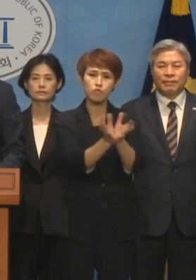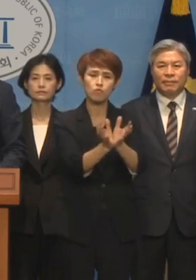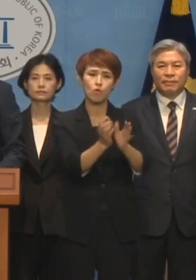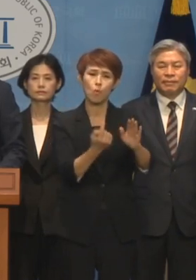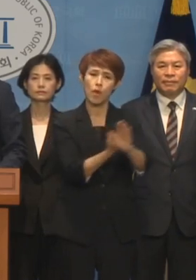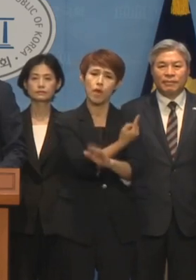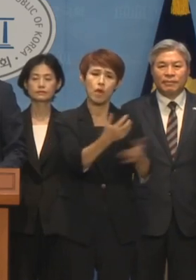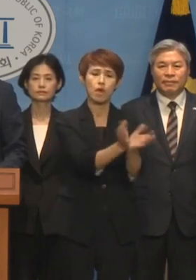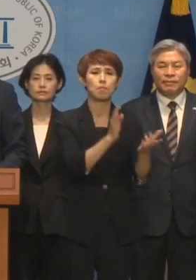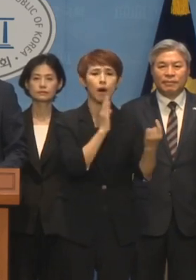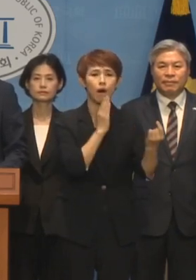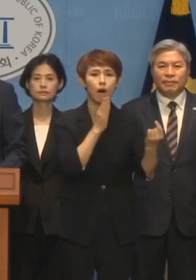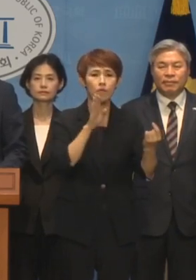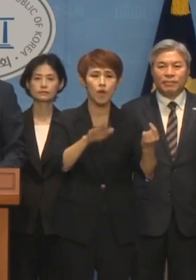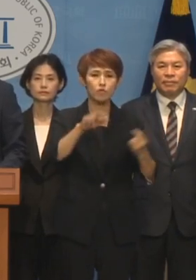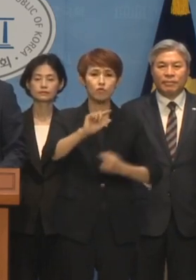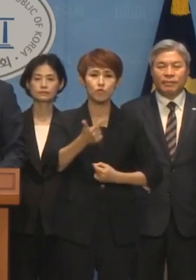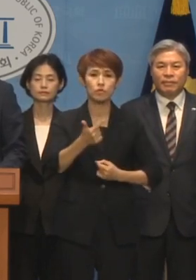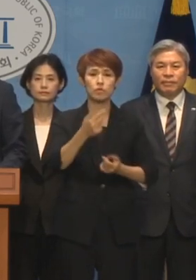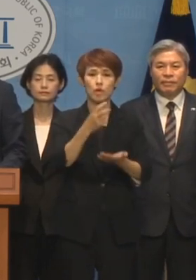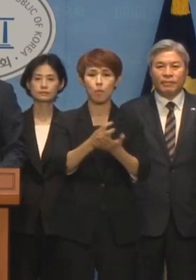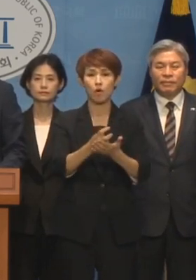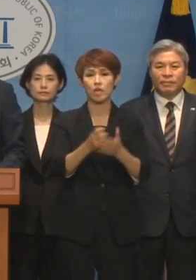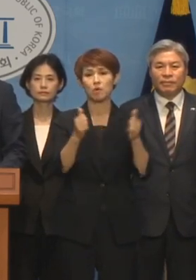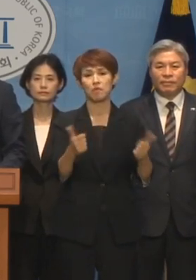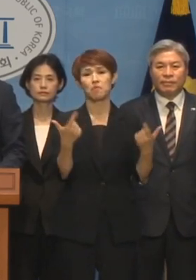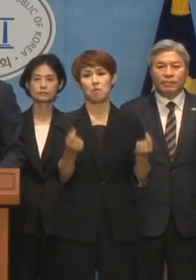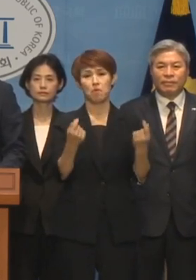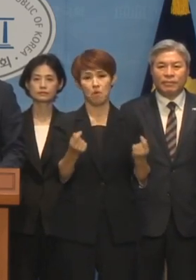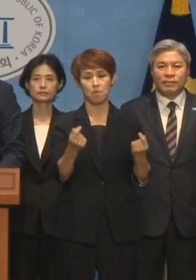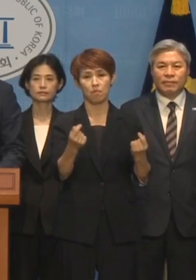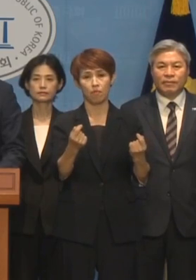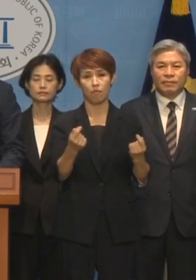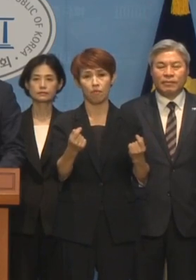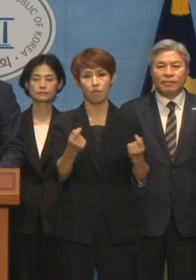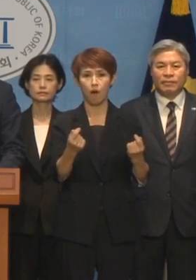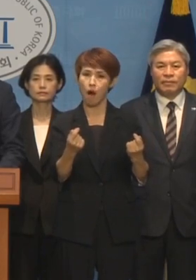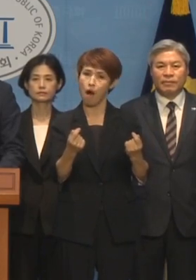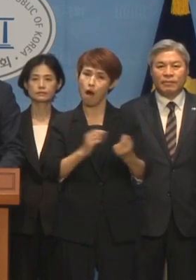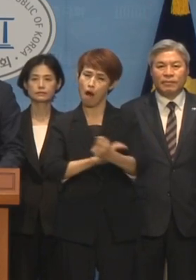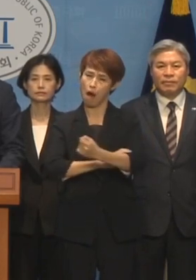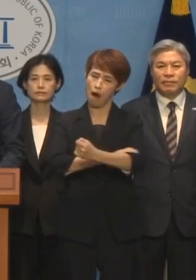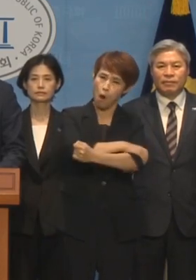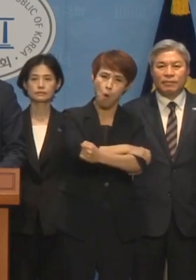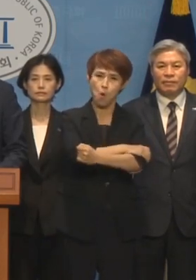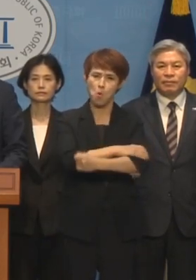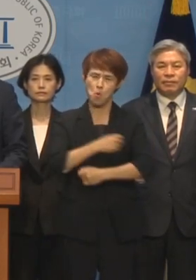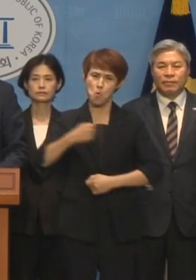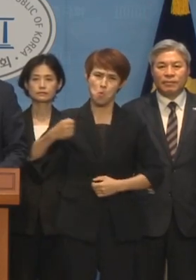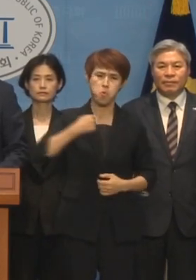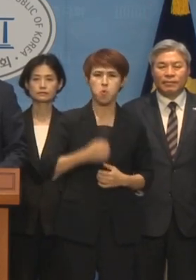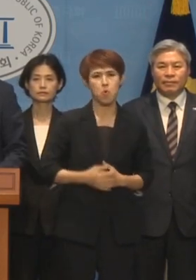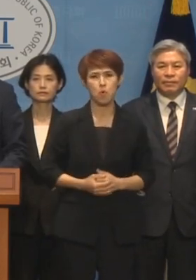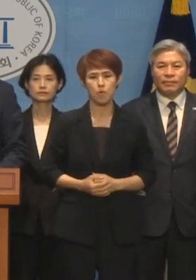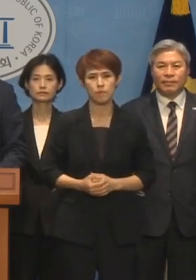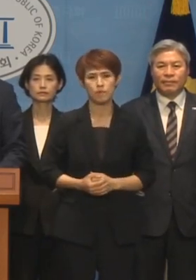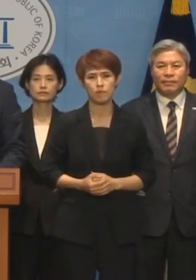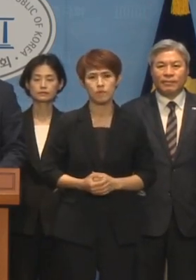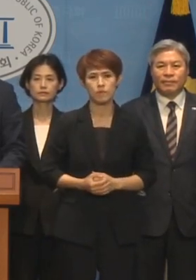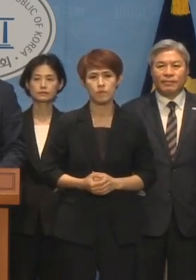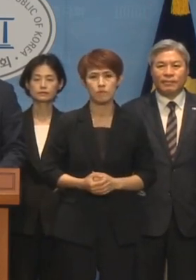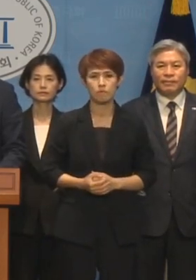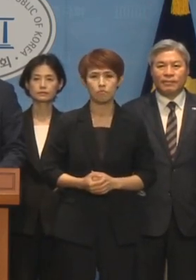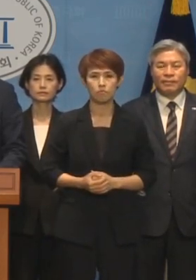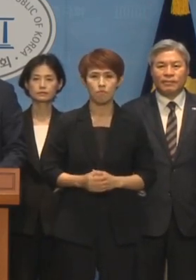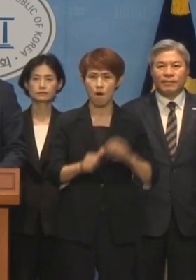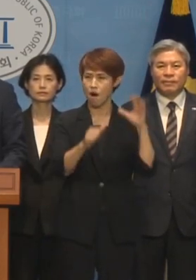불과하지만 준사법기관을 참칭하며 사실상 무소불위의 기소 권력을 누립니다.